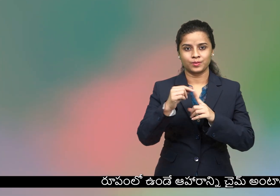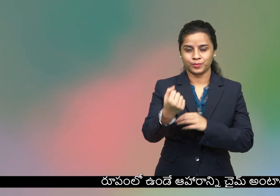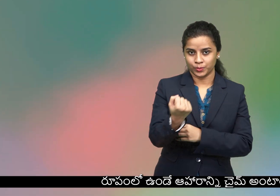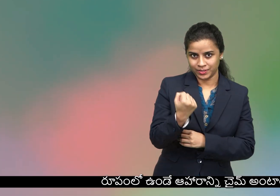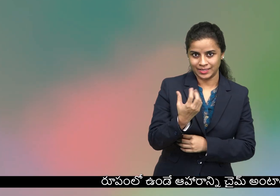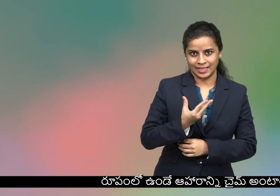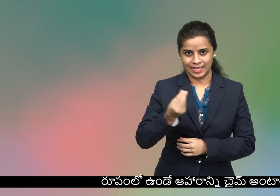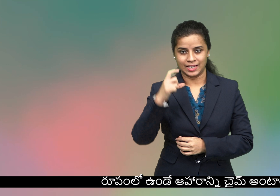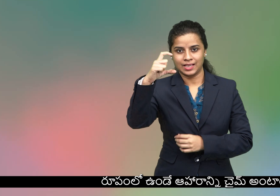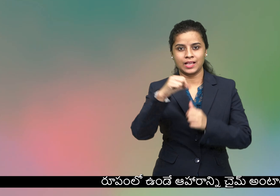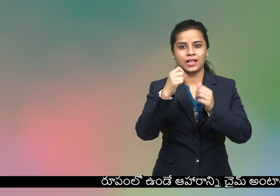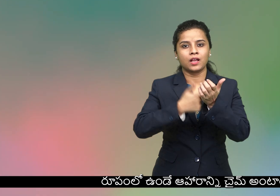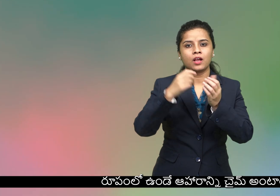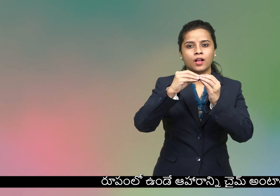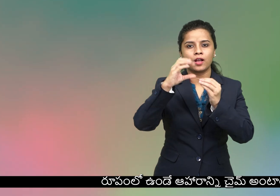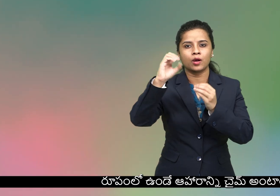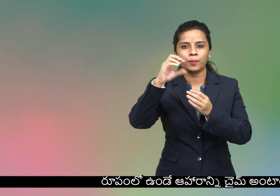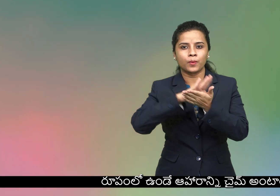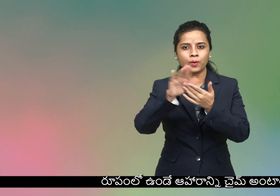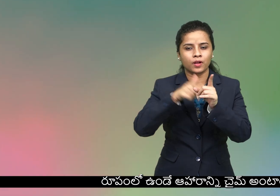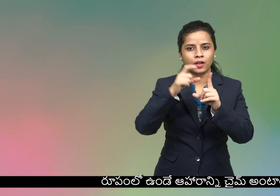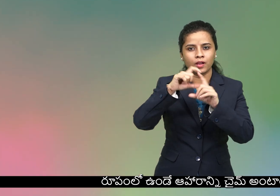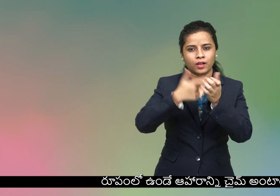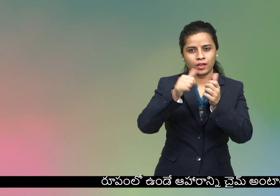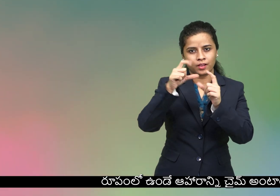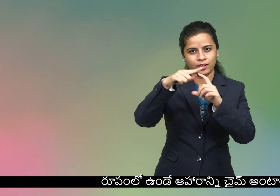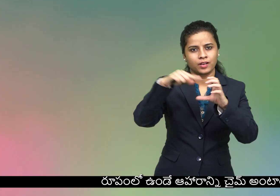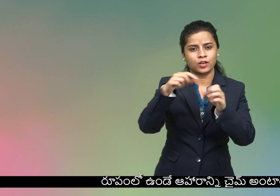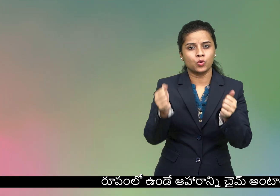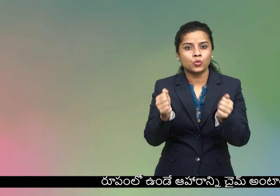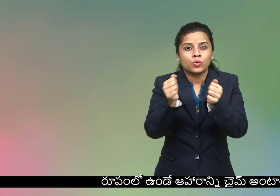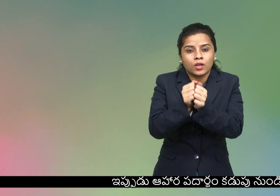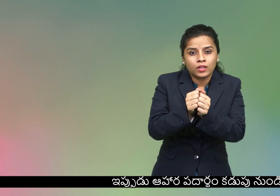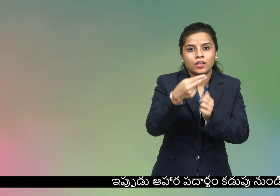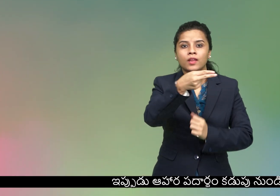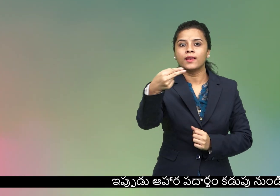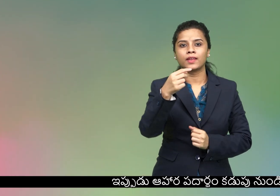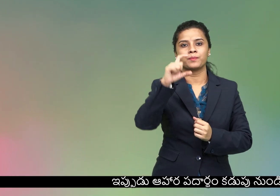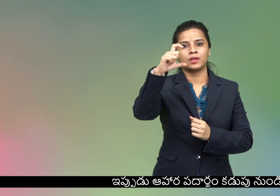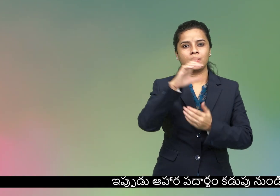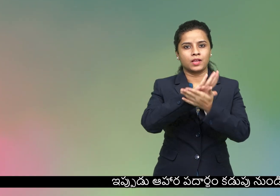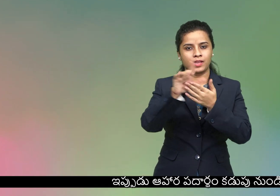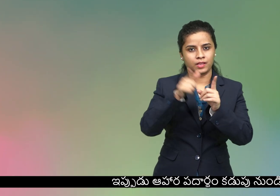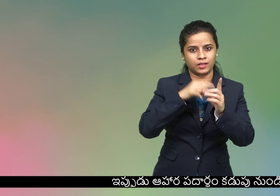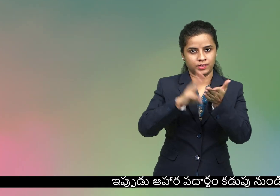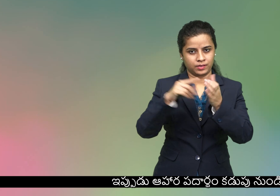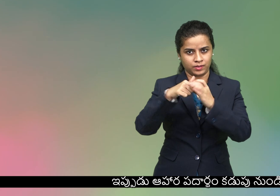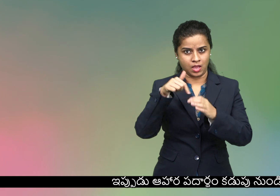రూపంలో ఉండే ఆహారాన్ని చైమ్ అంటారు. ఇప్పుడు ఆహార పదార్థం కడుపు